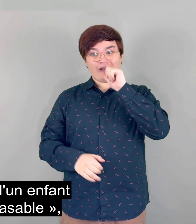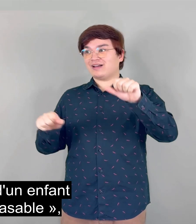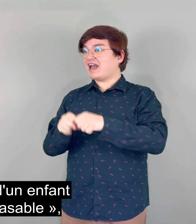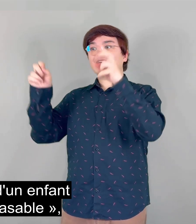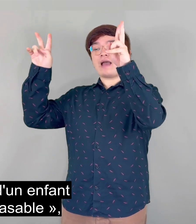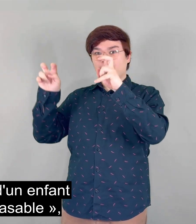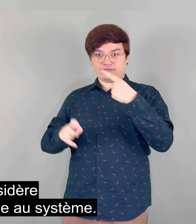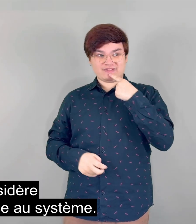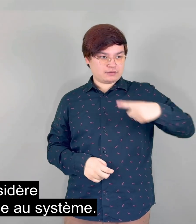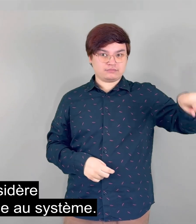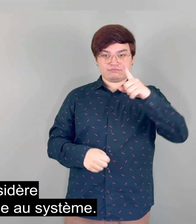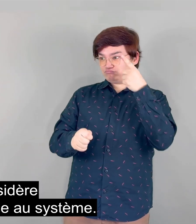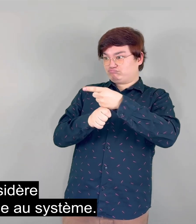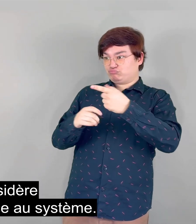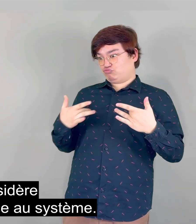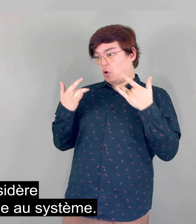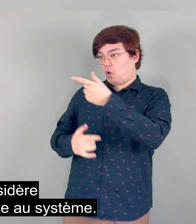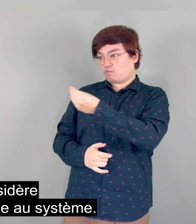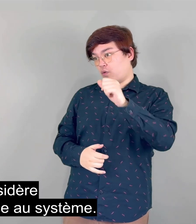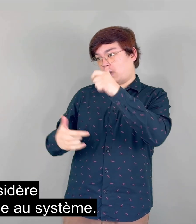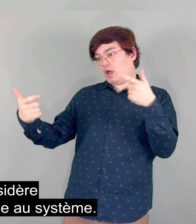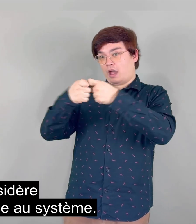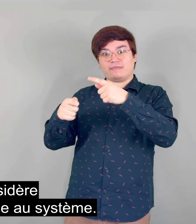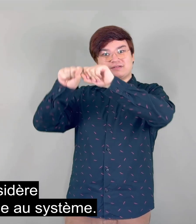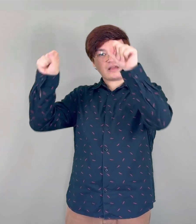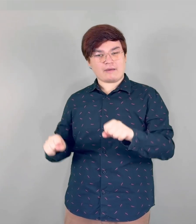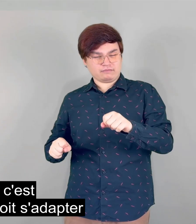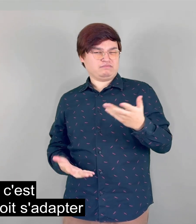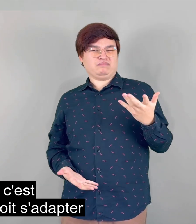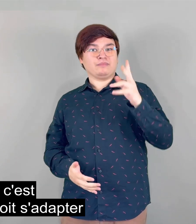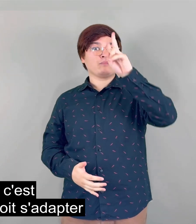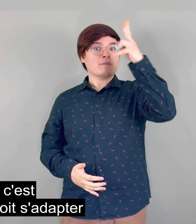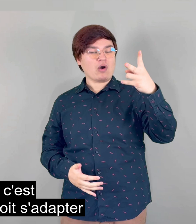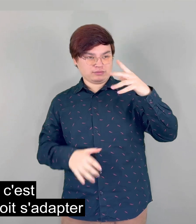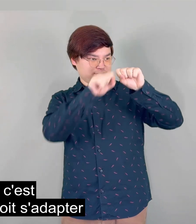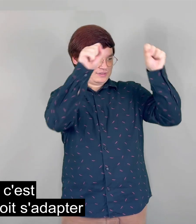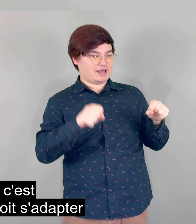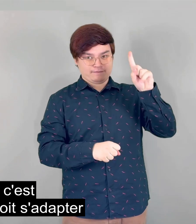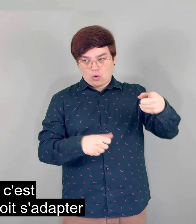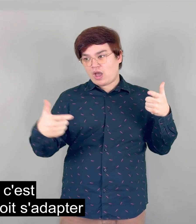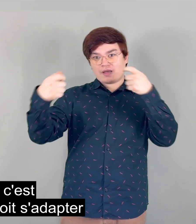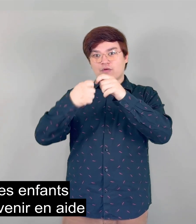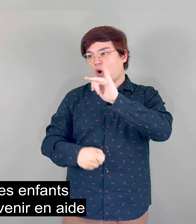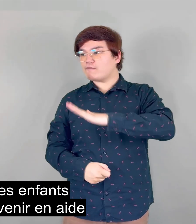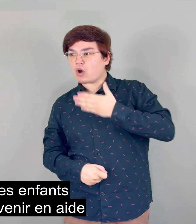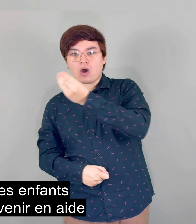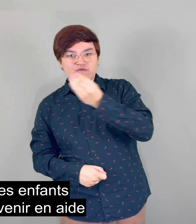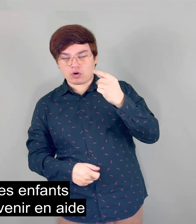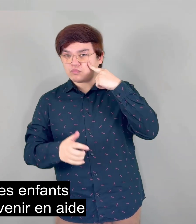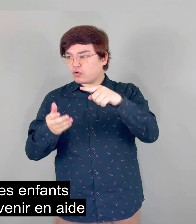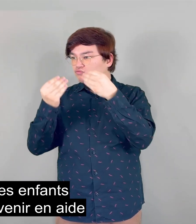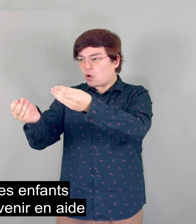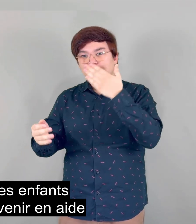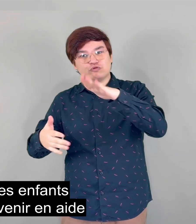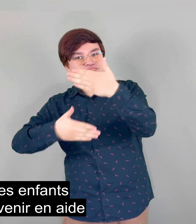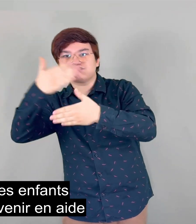est incasable, on le considère comme inadaptable au système. Pourtant, c'est le système qui doit s'adapter aux besoins des enfants